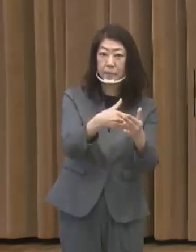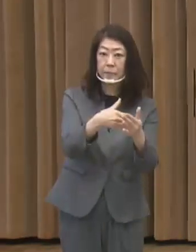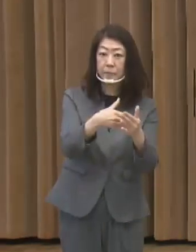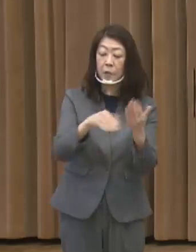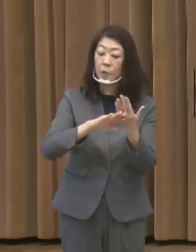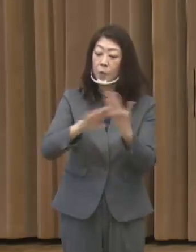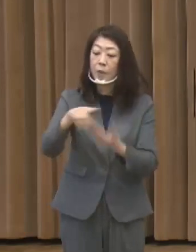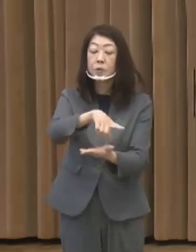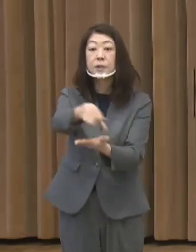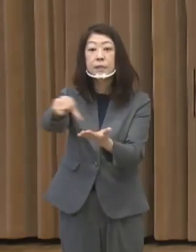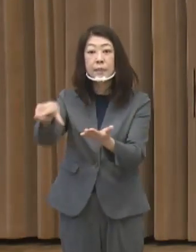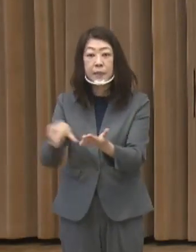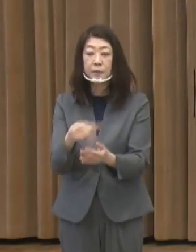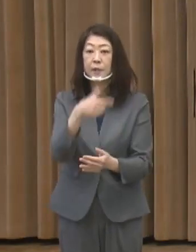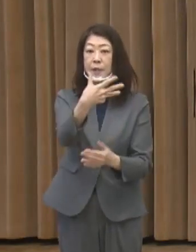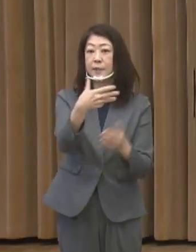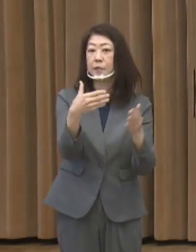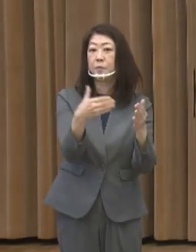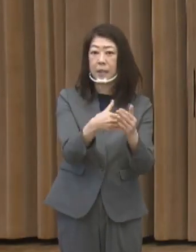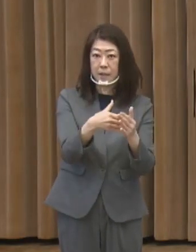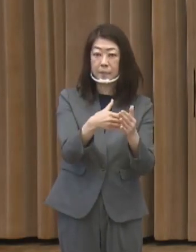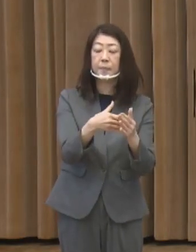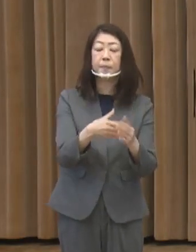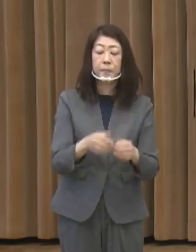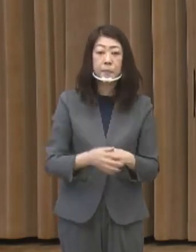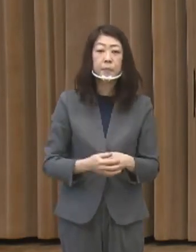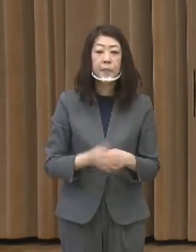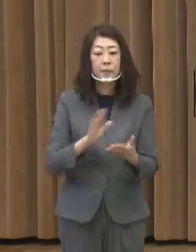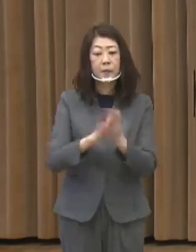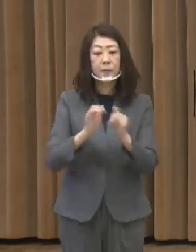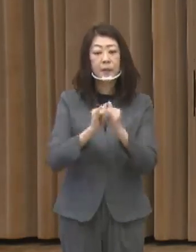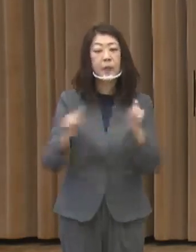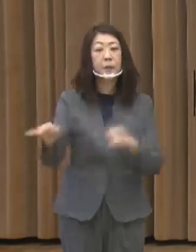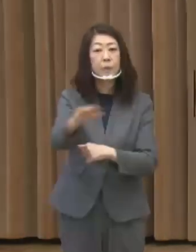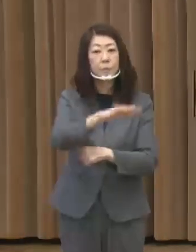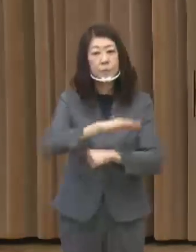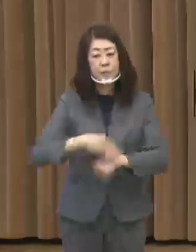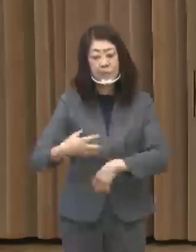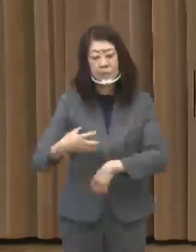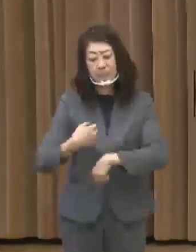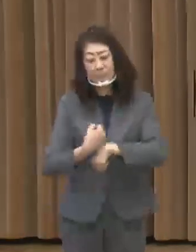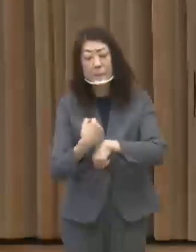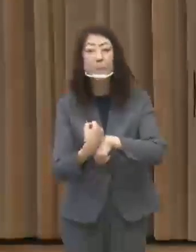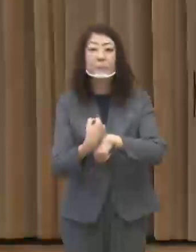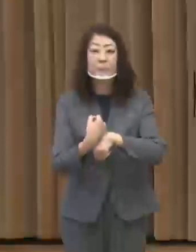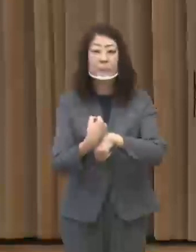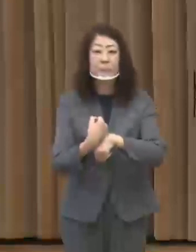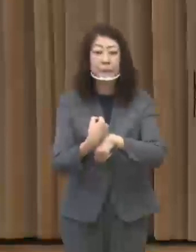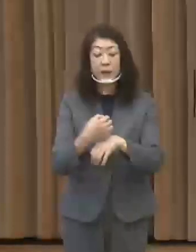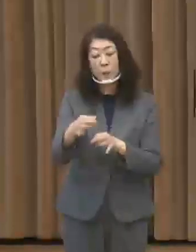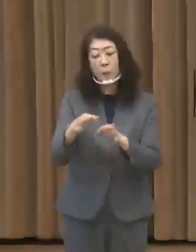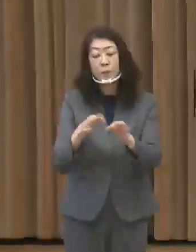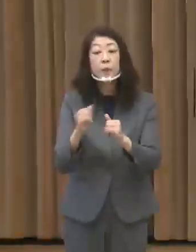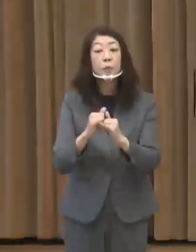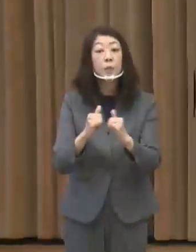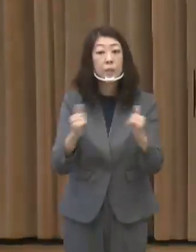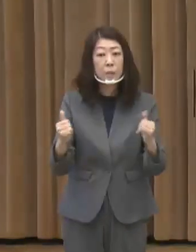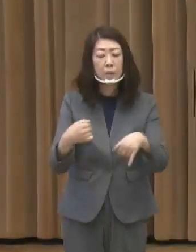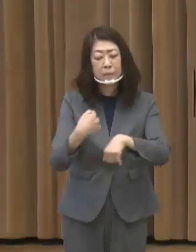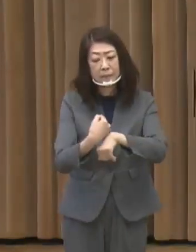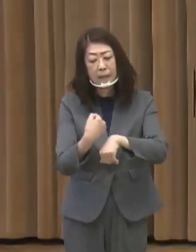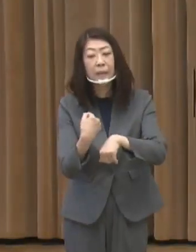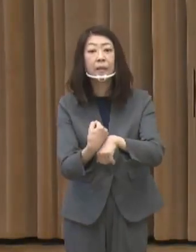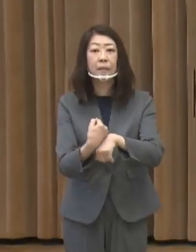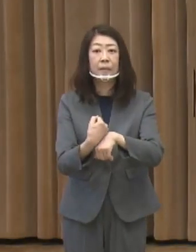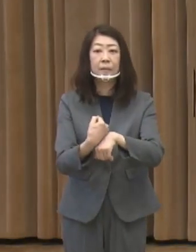れ以外の地域では午後8時までとなります。県民の皆様のご負担や事業者の皆様のご苦労が